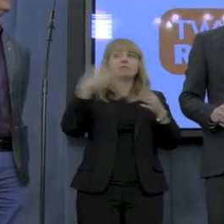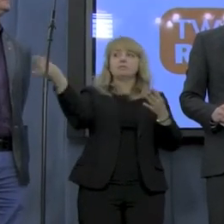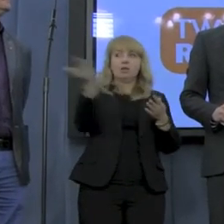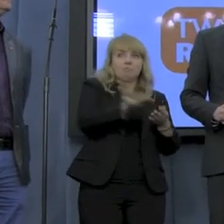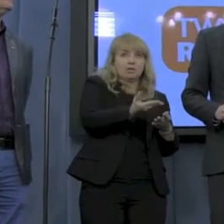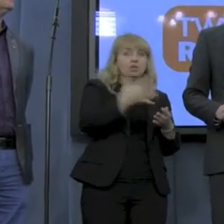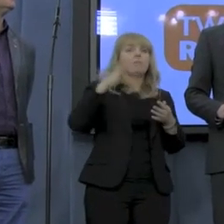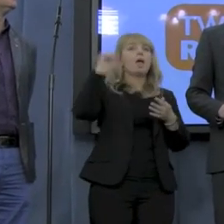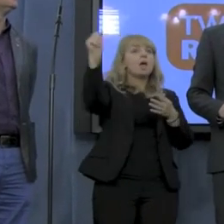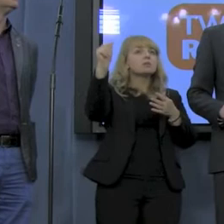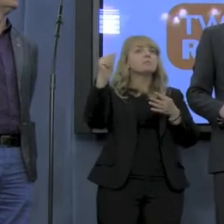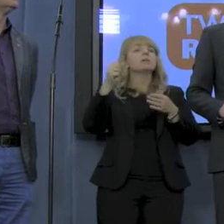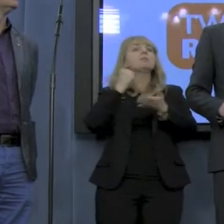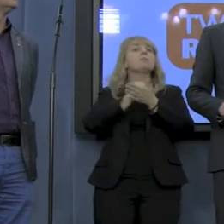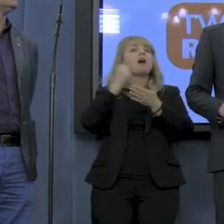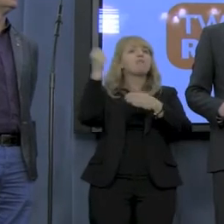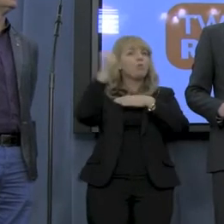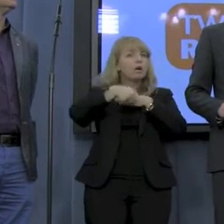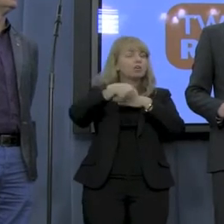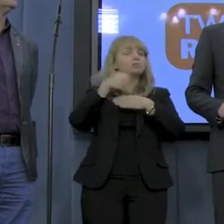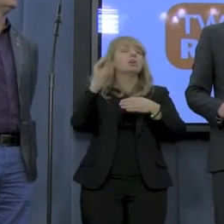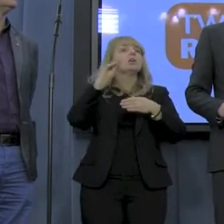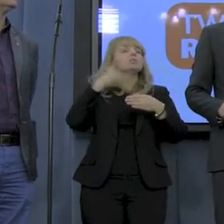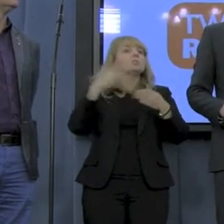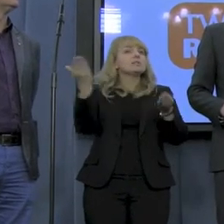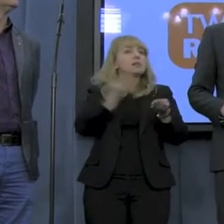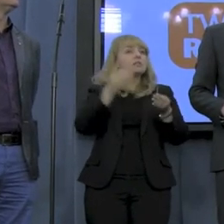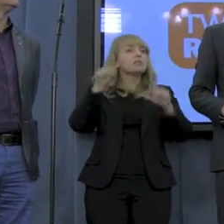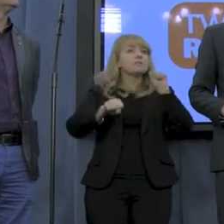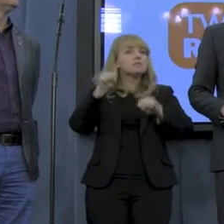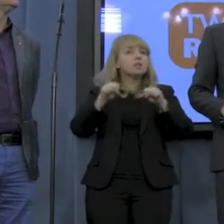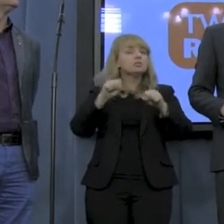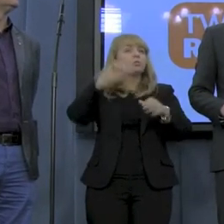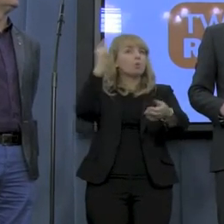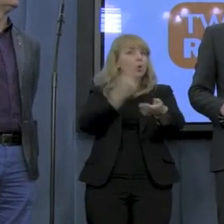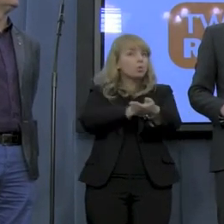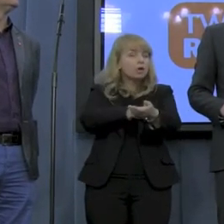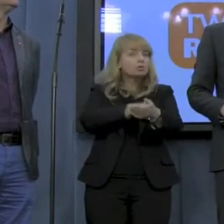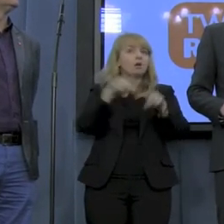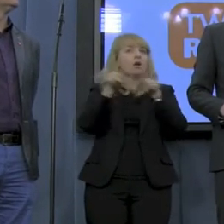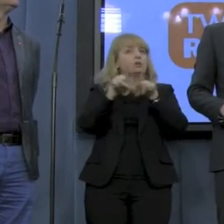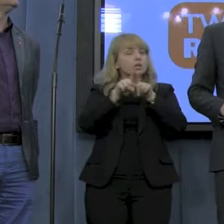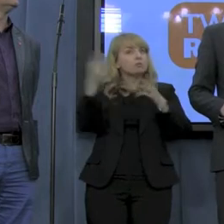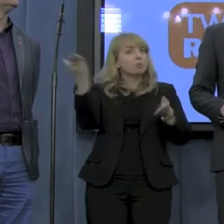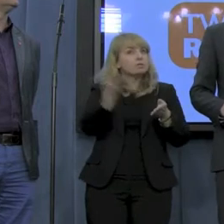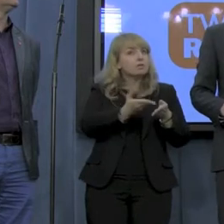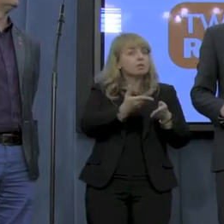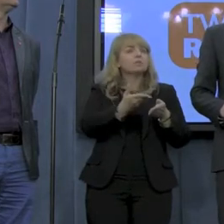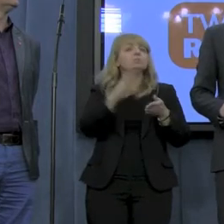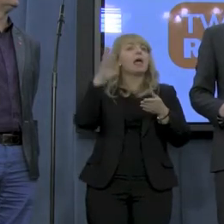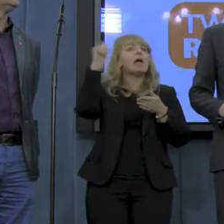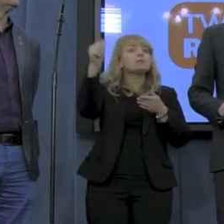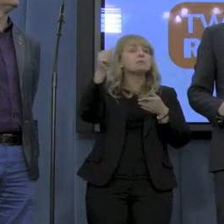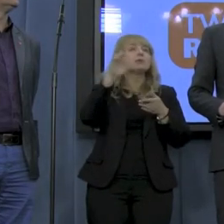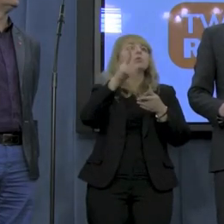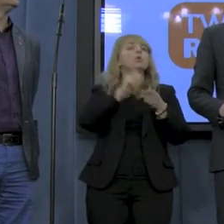na którą zaprosimy ekspertów z zakresu prawa karnego, zaprosimy sędziów, zaprosimy prokuratorów, ale także zaprosimy co najważniejsze ekspertów